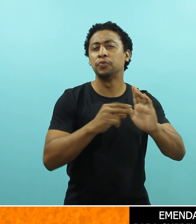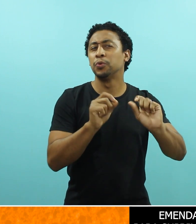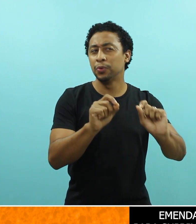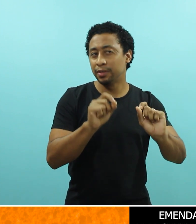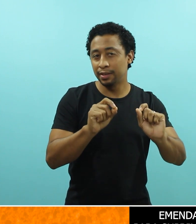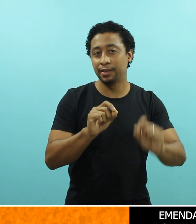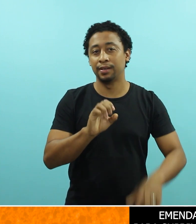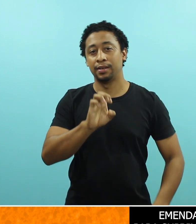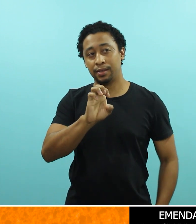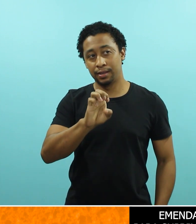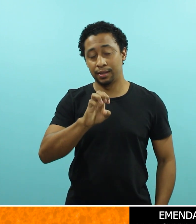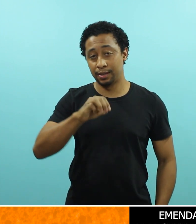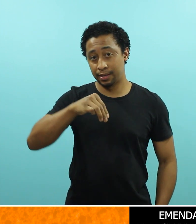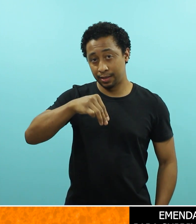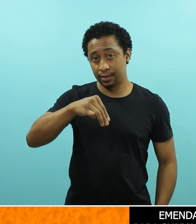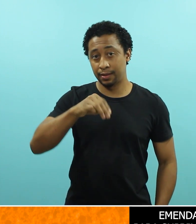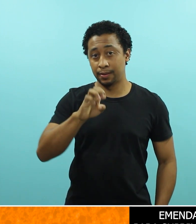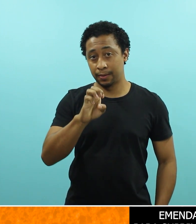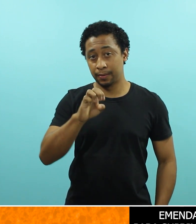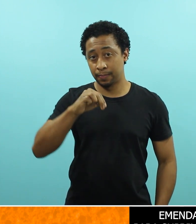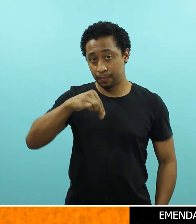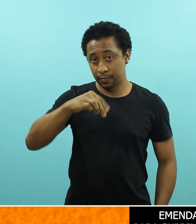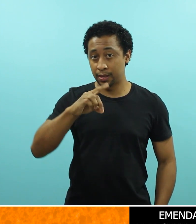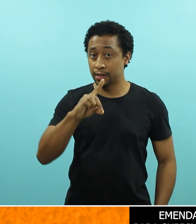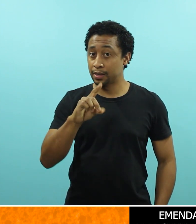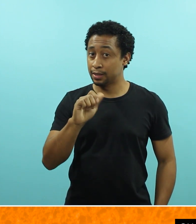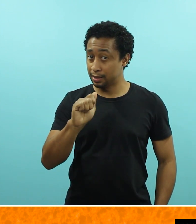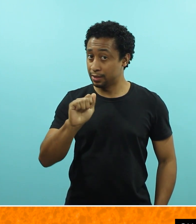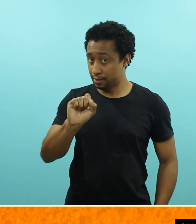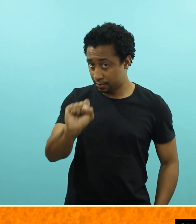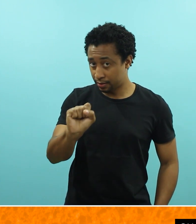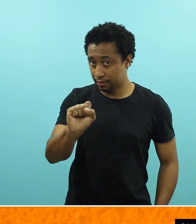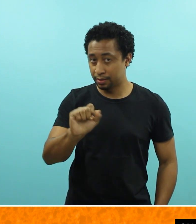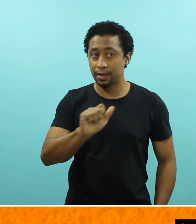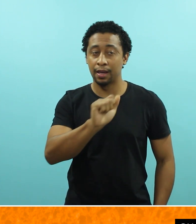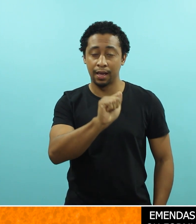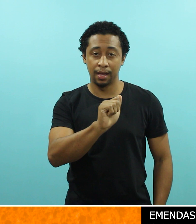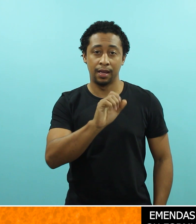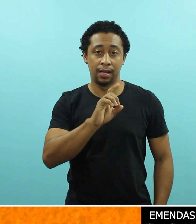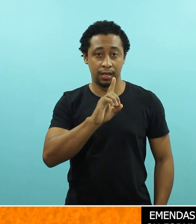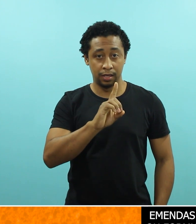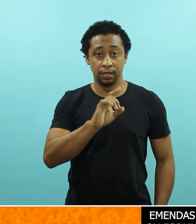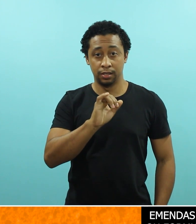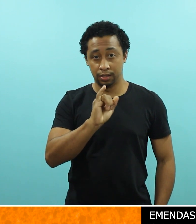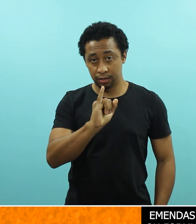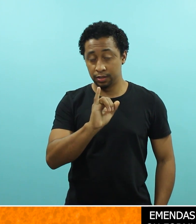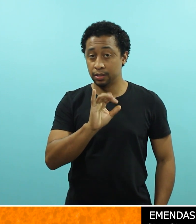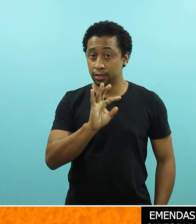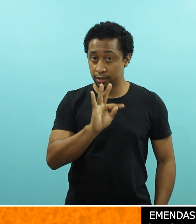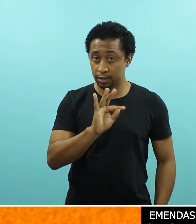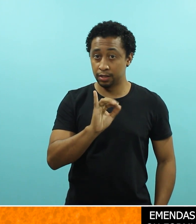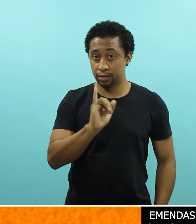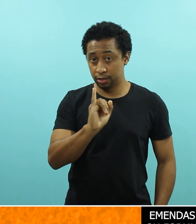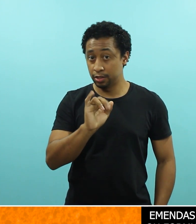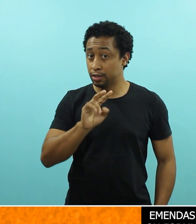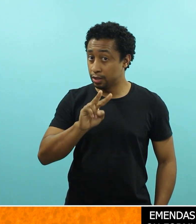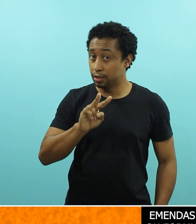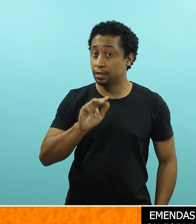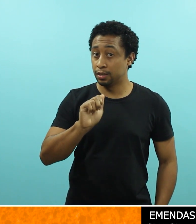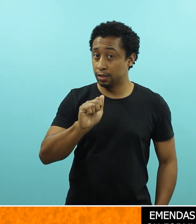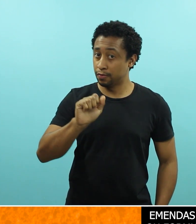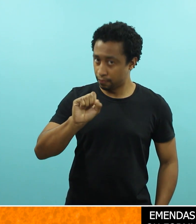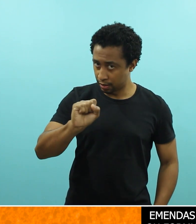emendas aditivas para suprimir-lhe palavras ou frases, emendas supressivas,